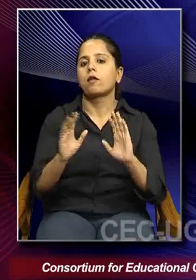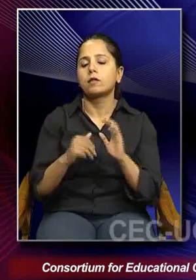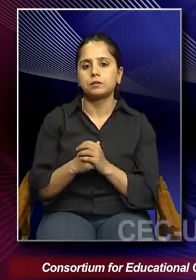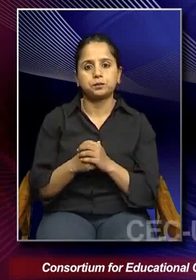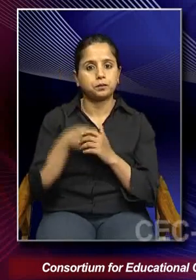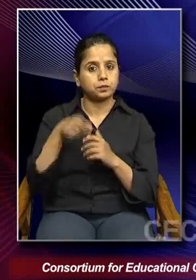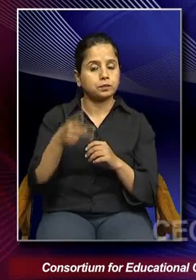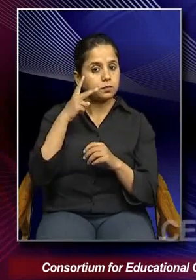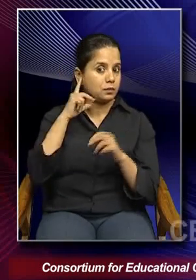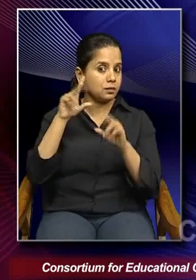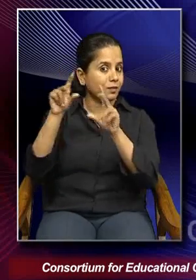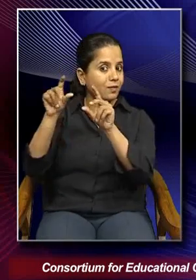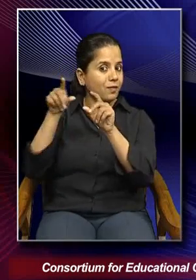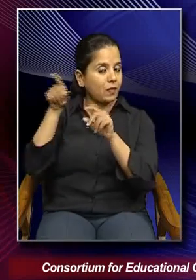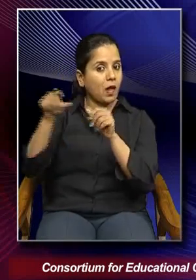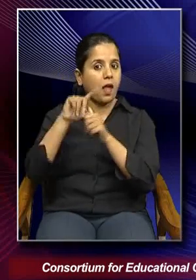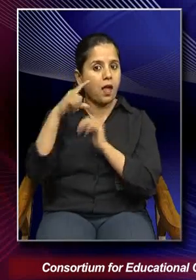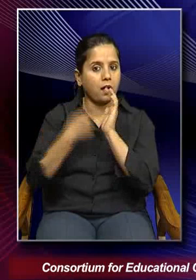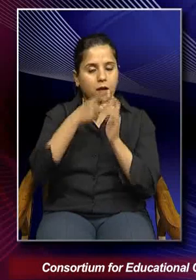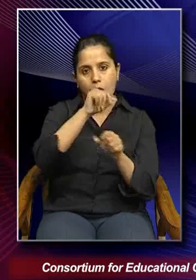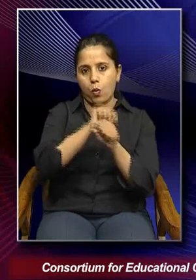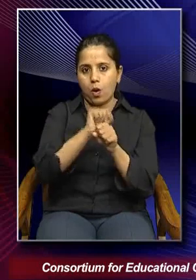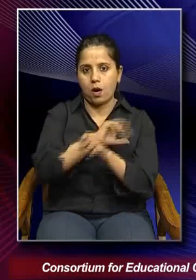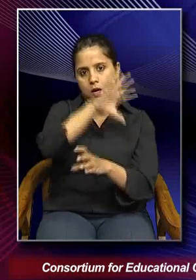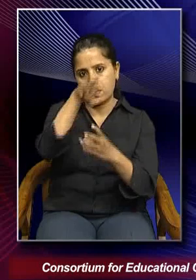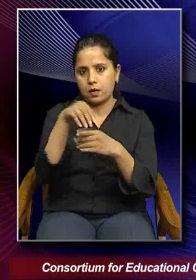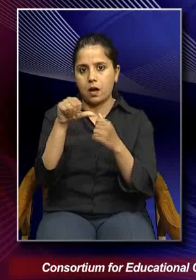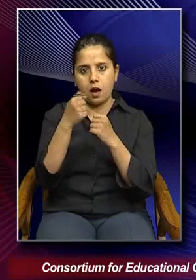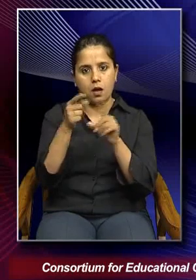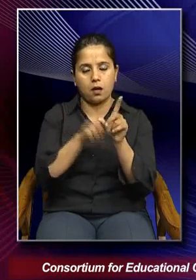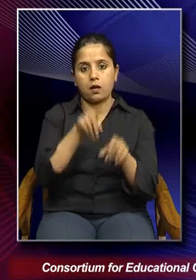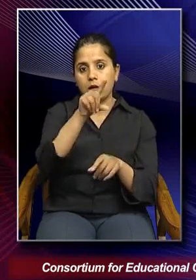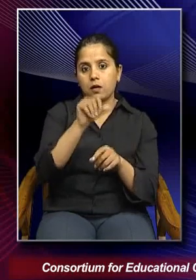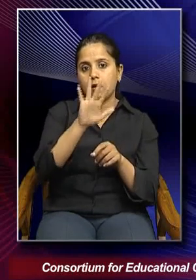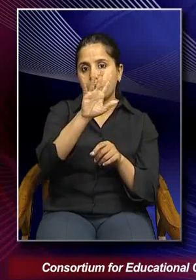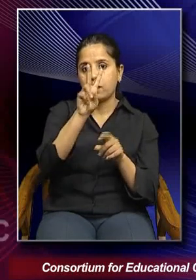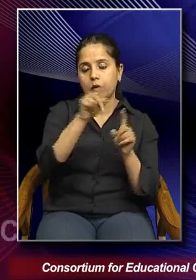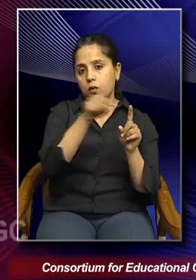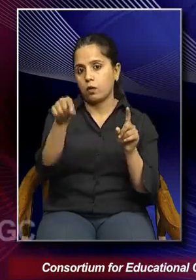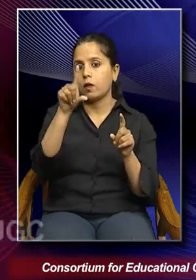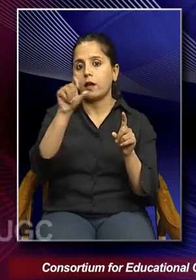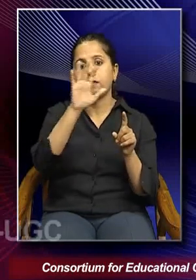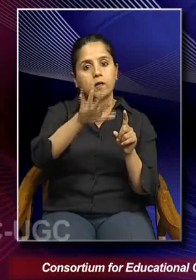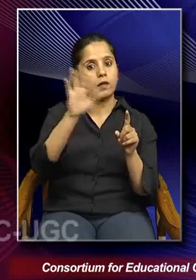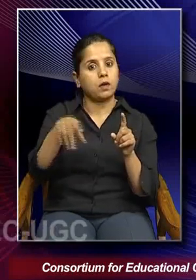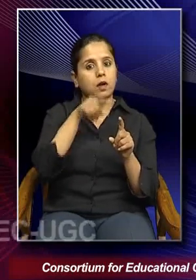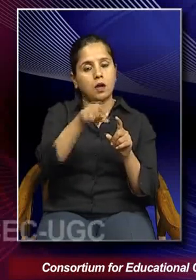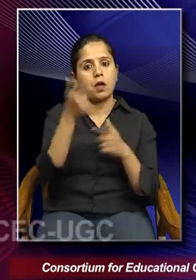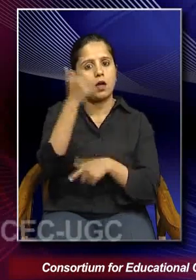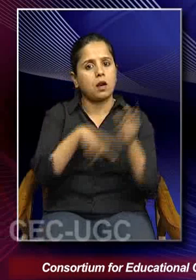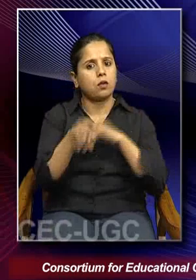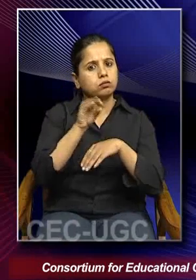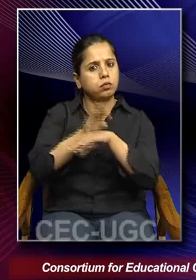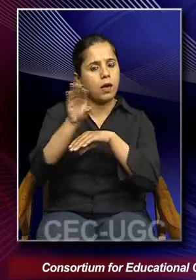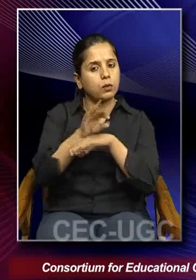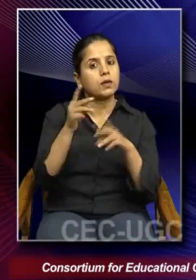आकाशवाणी में अज्ञेय नौकरी की 1952 से 1955 तक वह भाषा सलाहकार